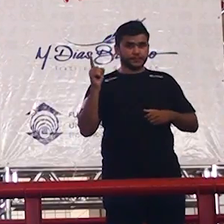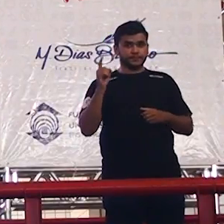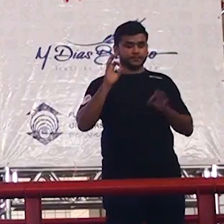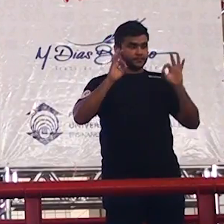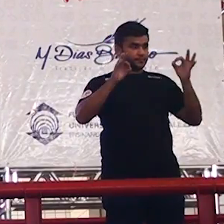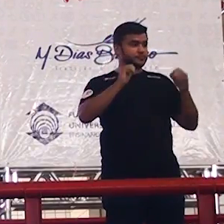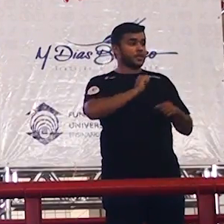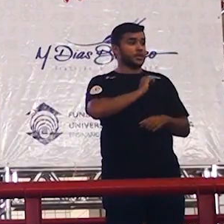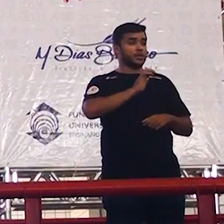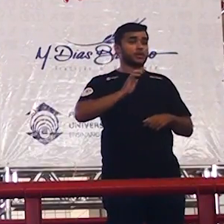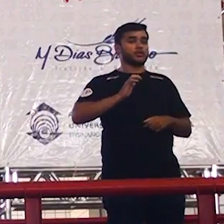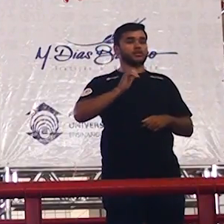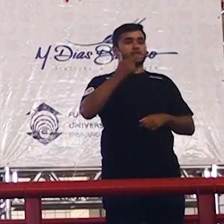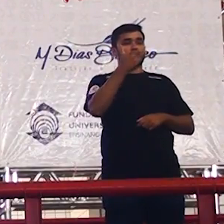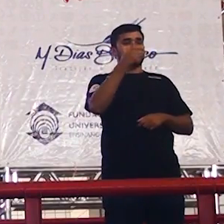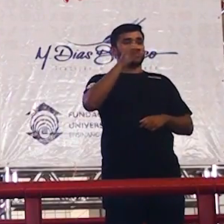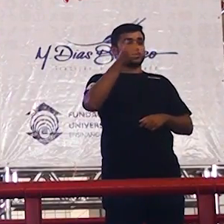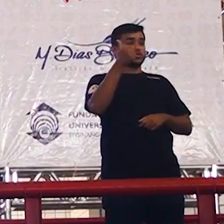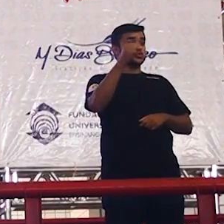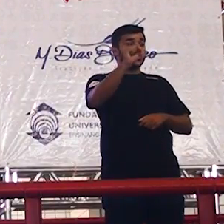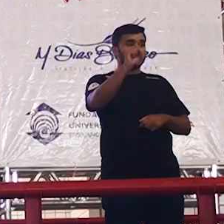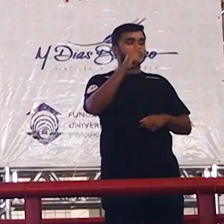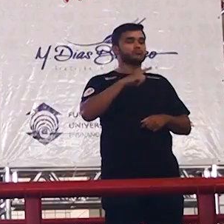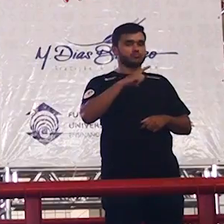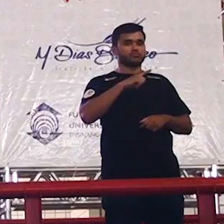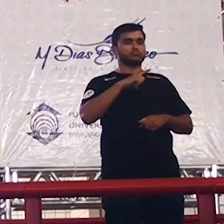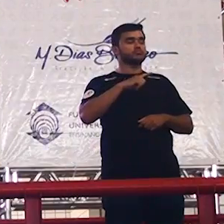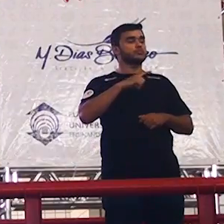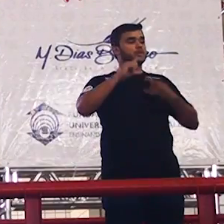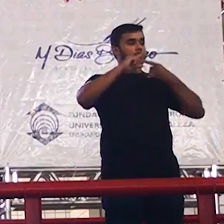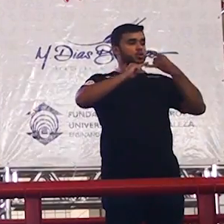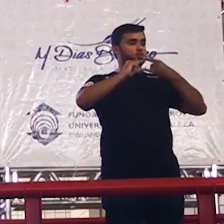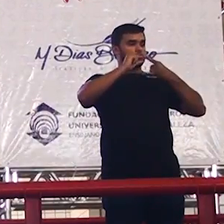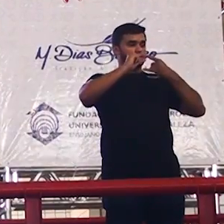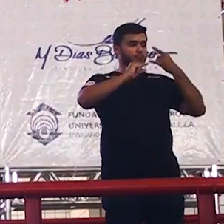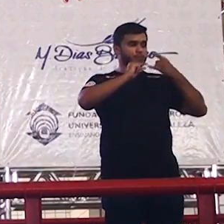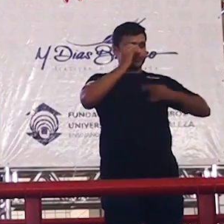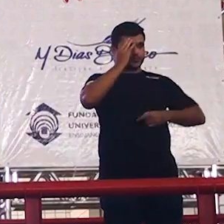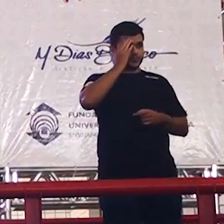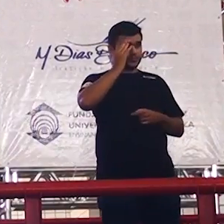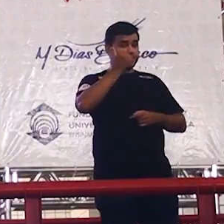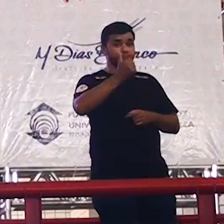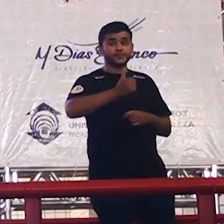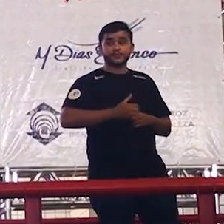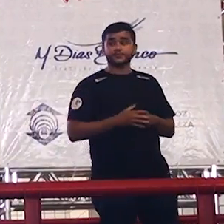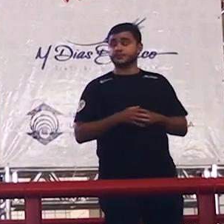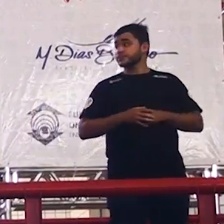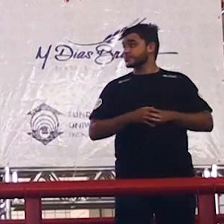Enem 2018, tá bom? Então, é o seguinte,